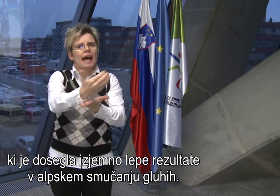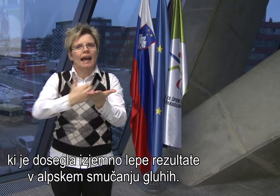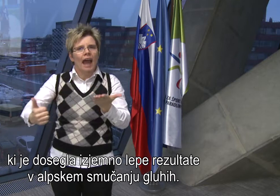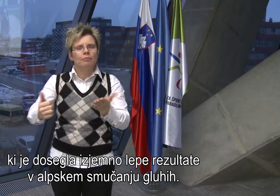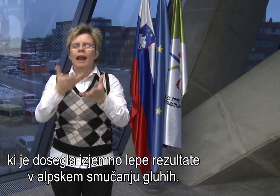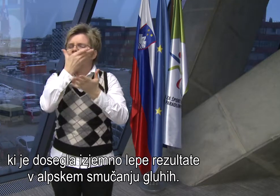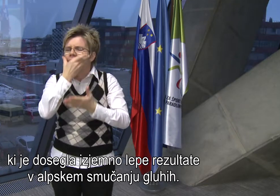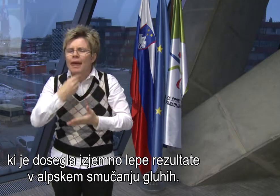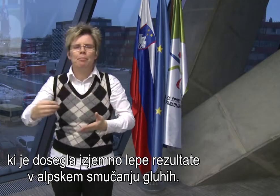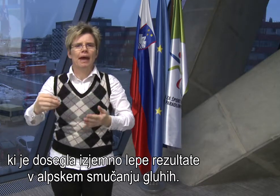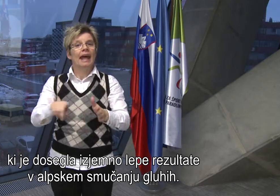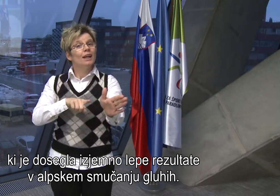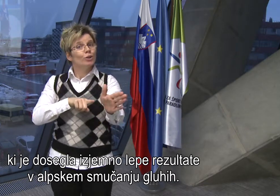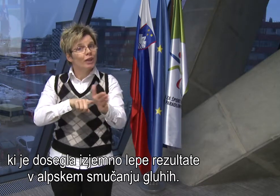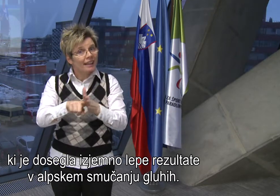da tagda